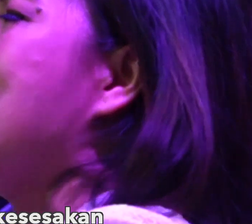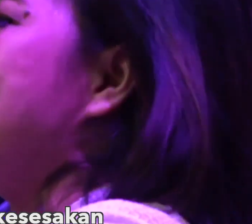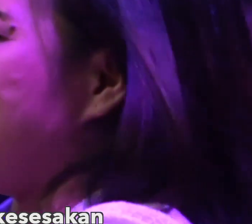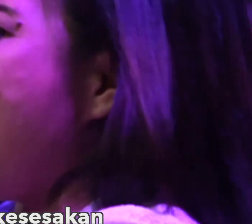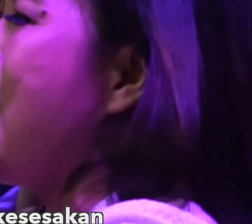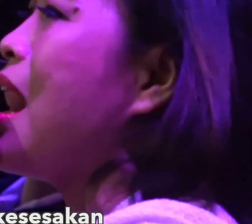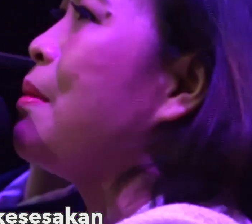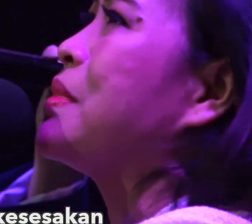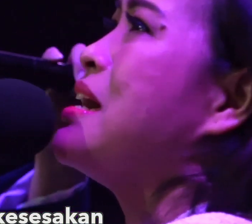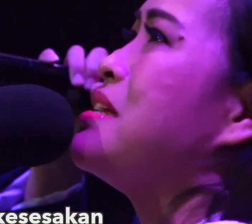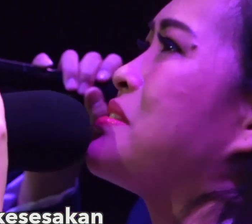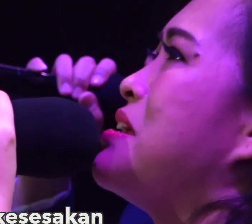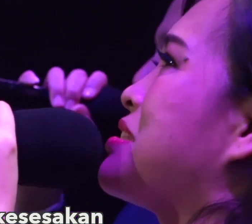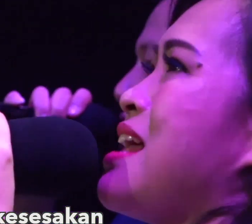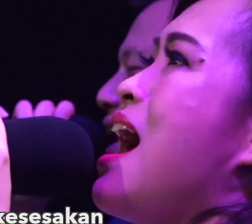harapan dalam